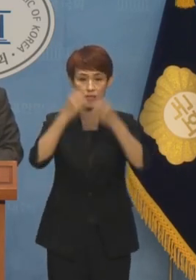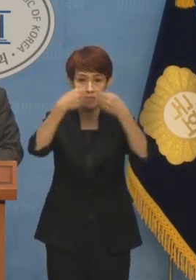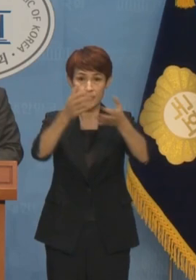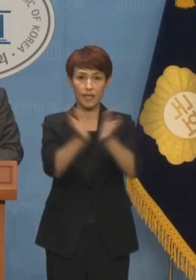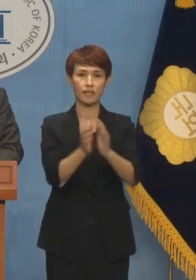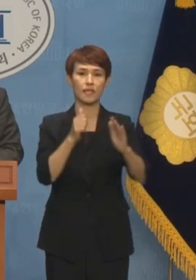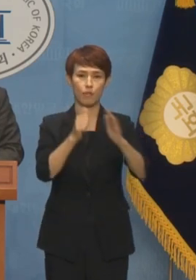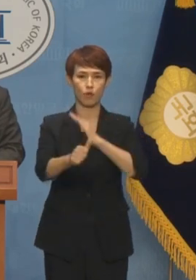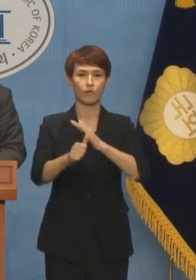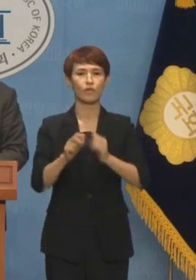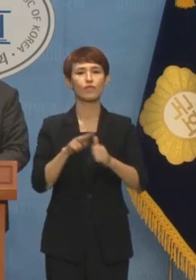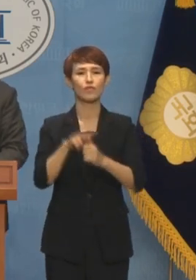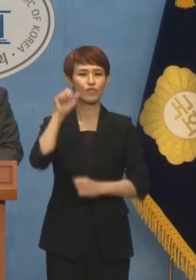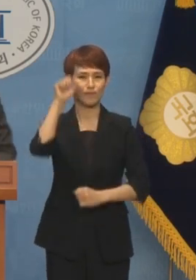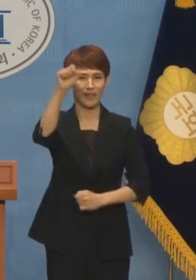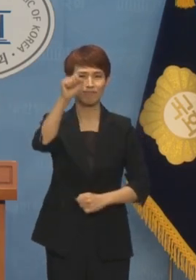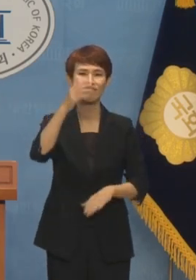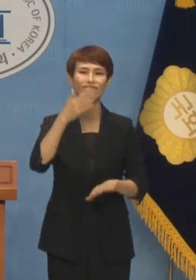출마합니다. 감사합니다.